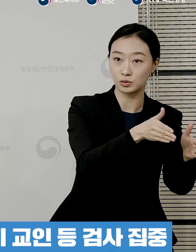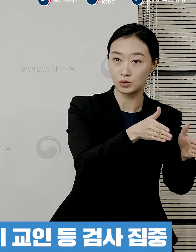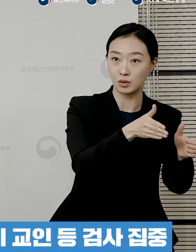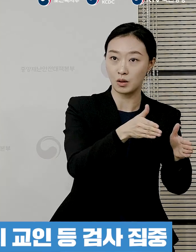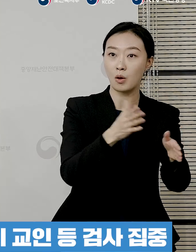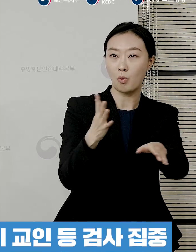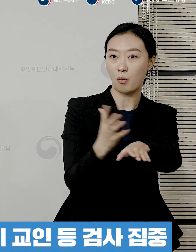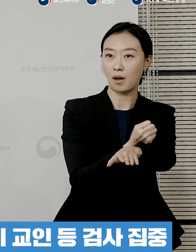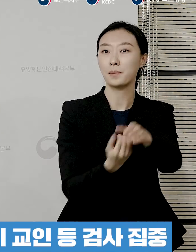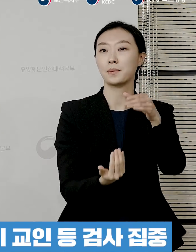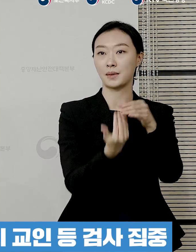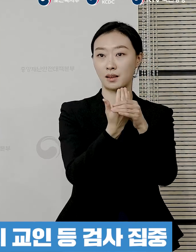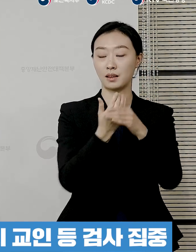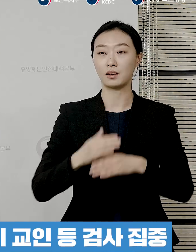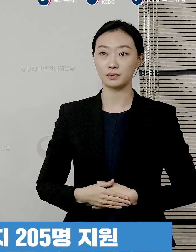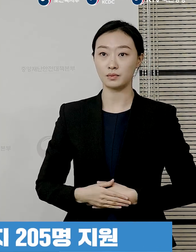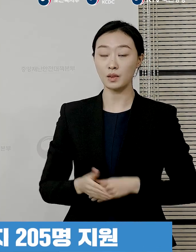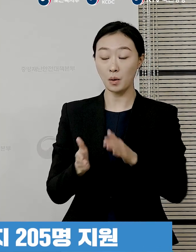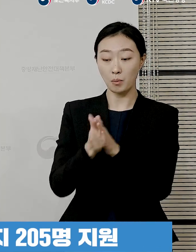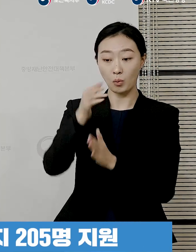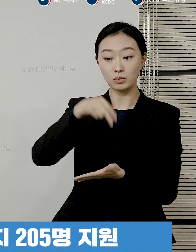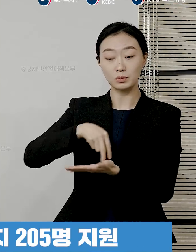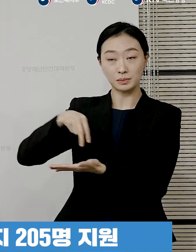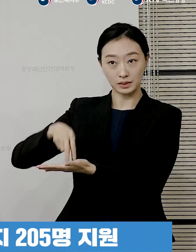환자 수가 많이 나타나고 있습니다.